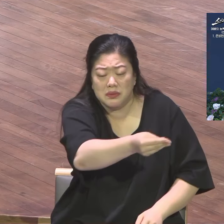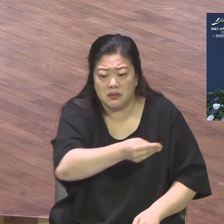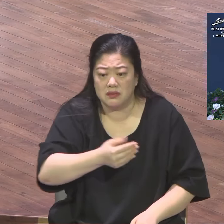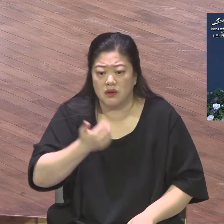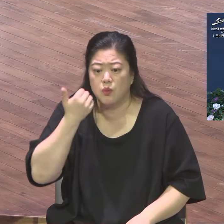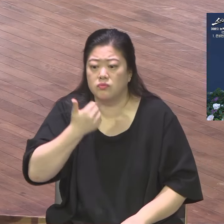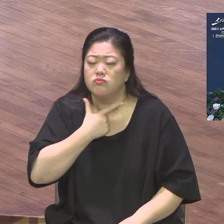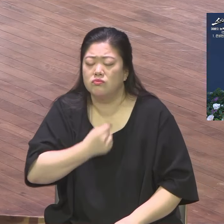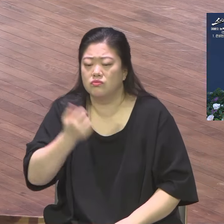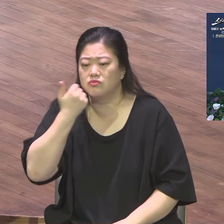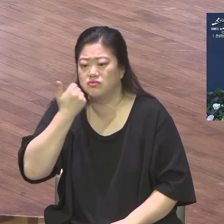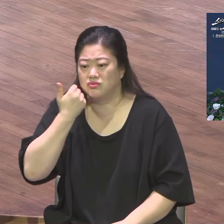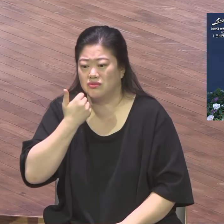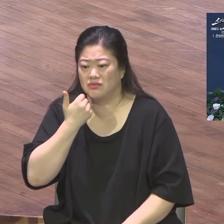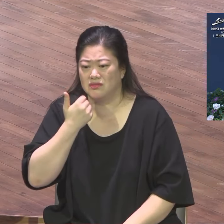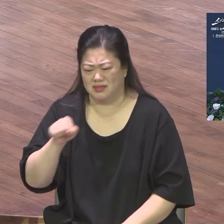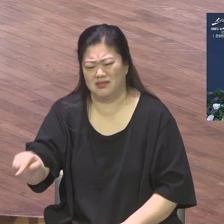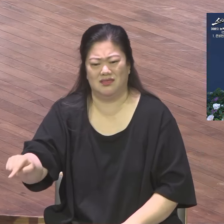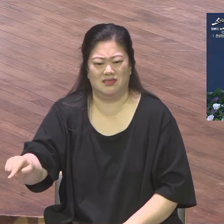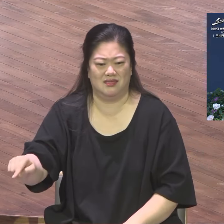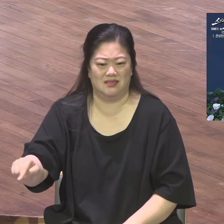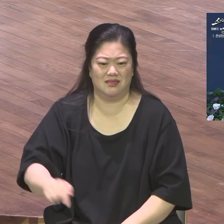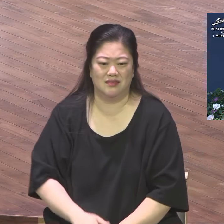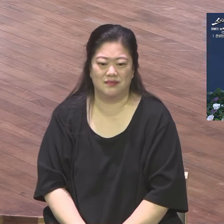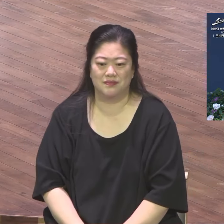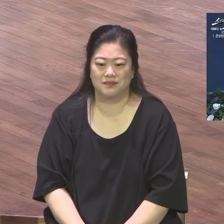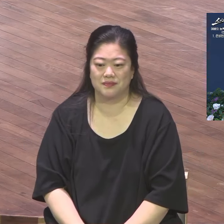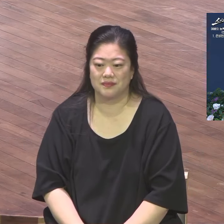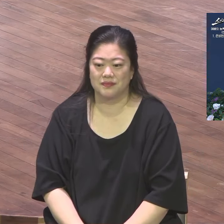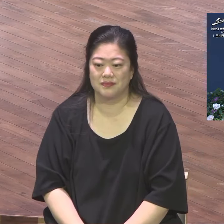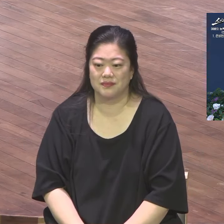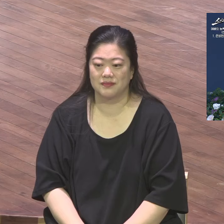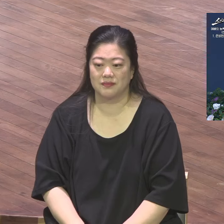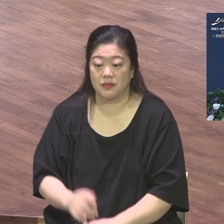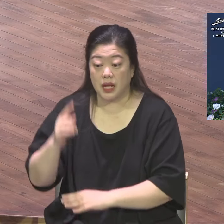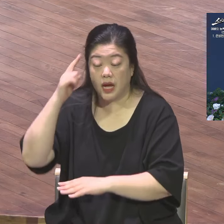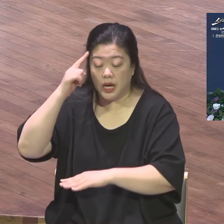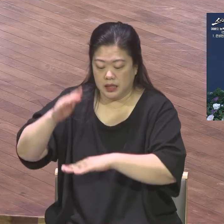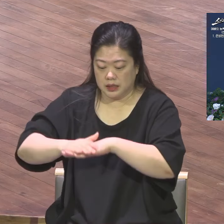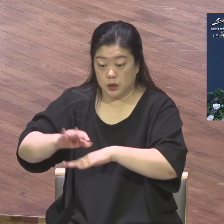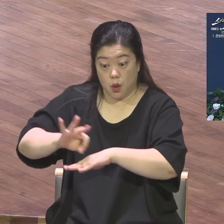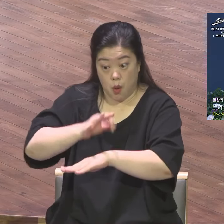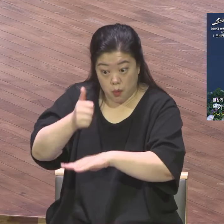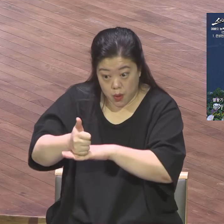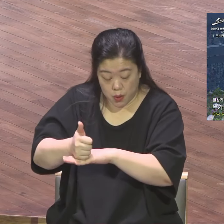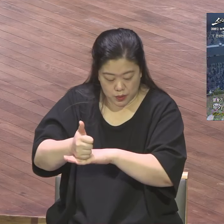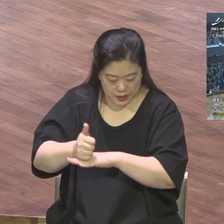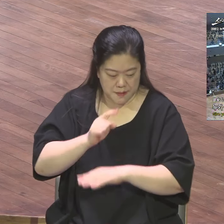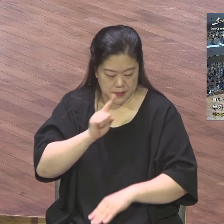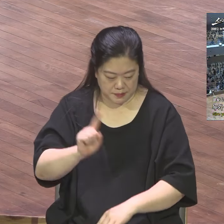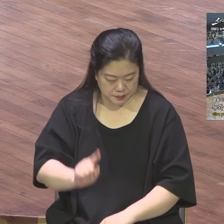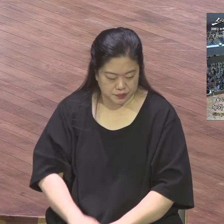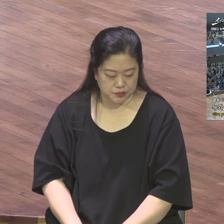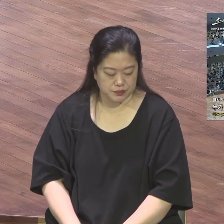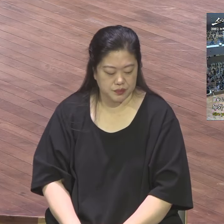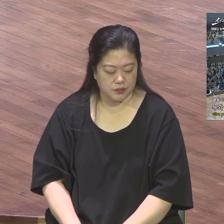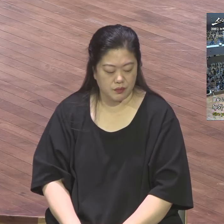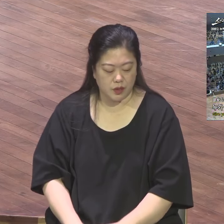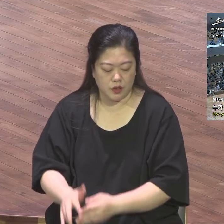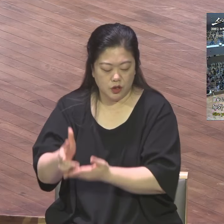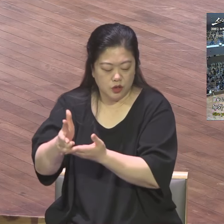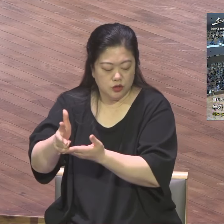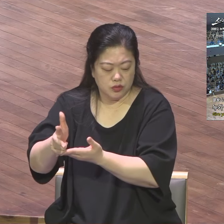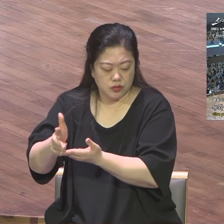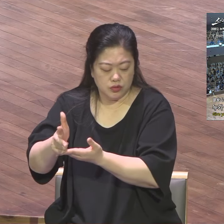왕상 3절로 9절에 솔로몬이 하나님께 지혜를 구하는 장면이 나옵니다. 누가 주의 이